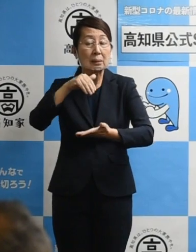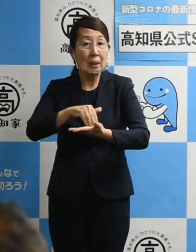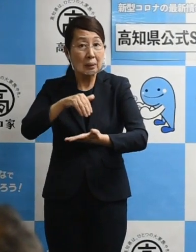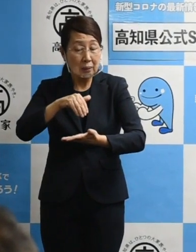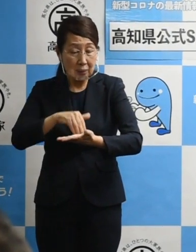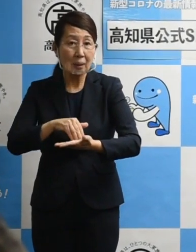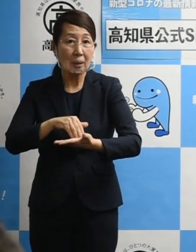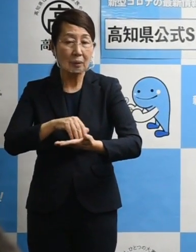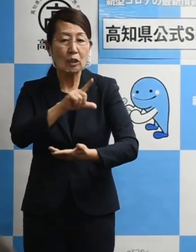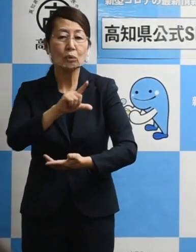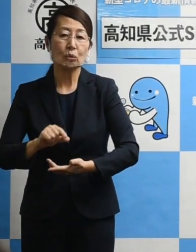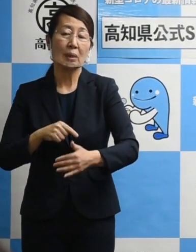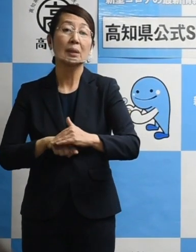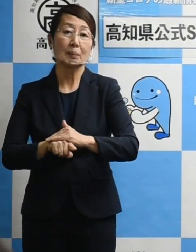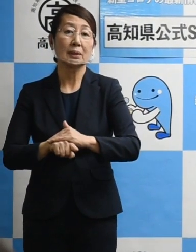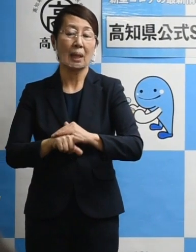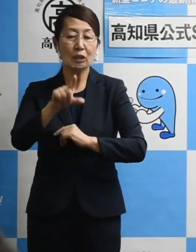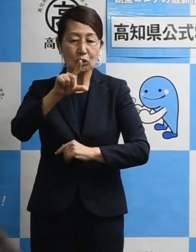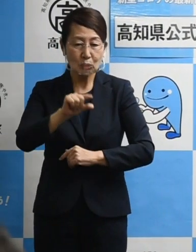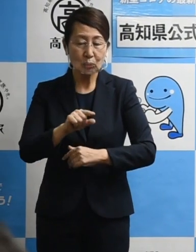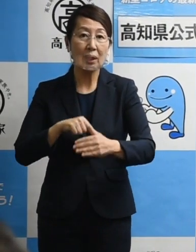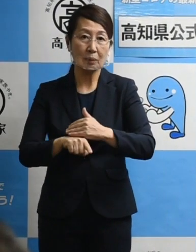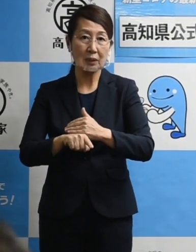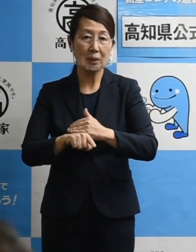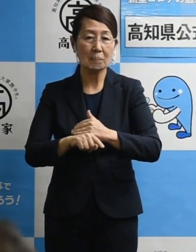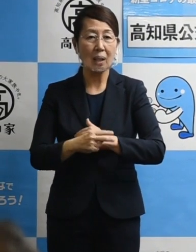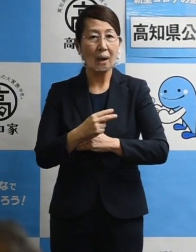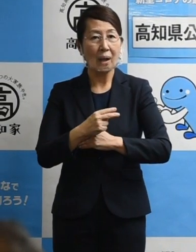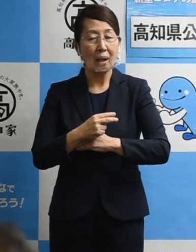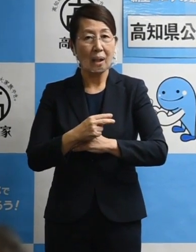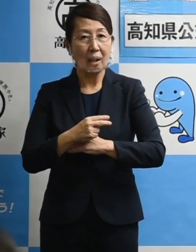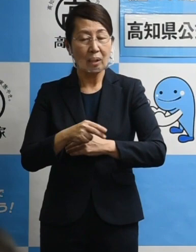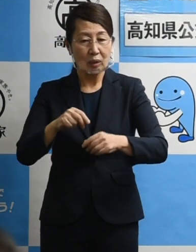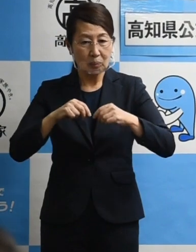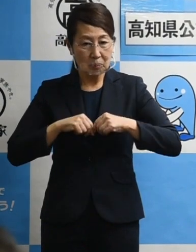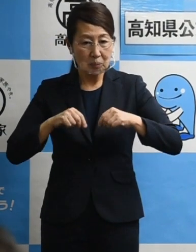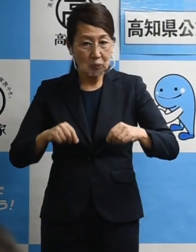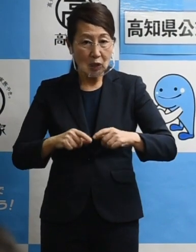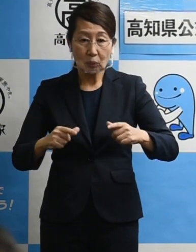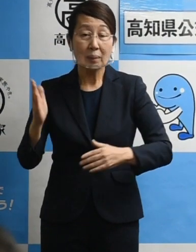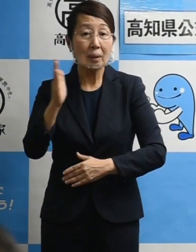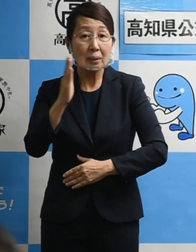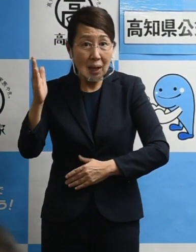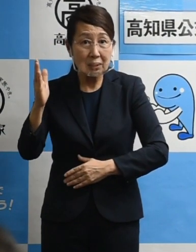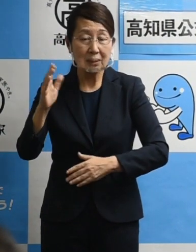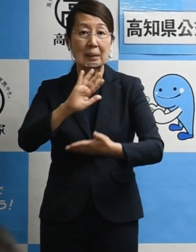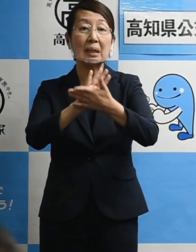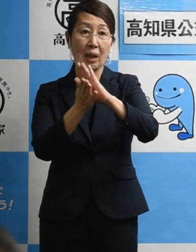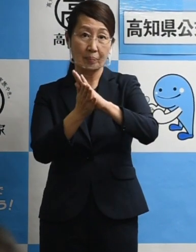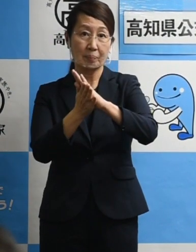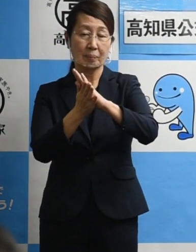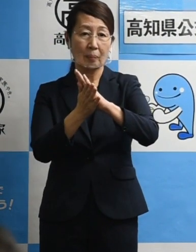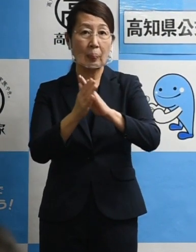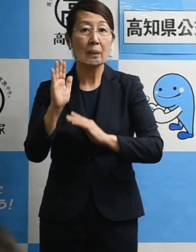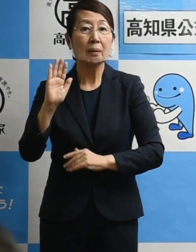だと、非常に相対的には安全な県だというような数字が出ておりました。たった2週